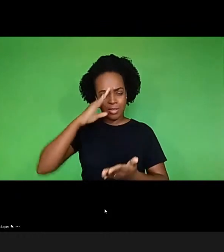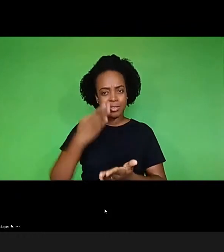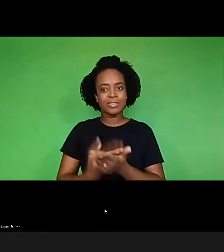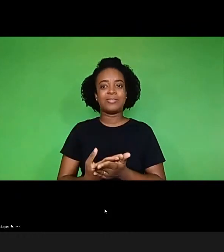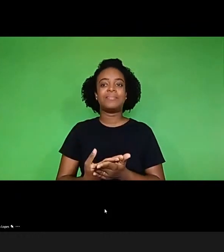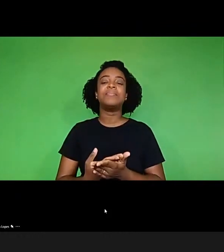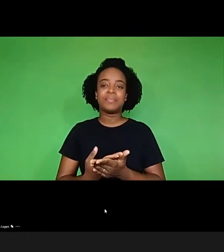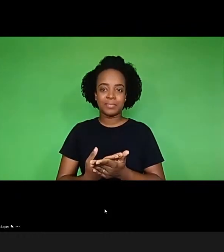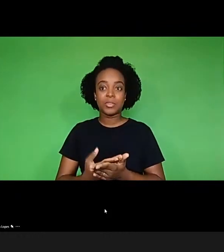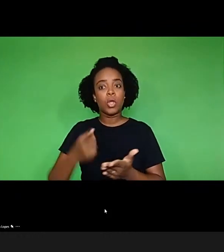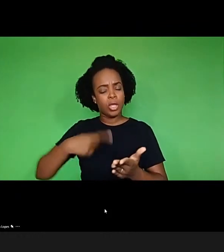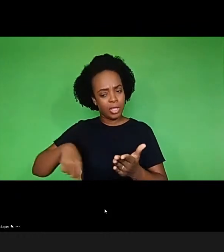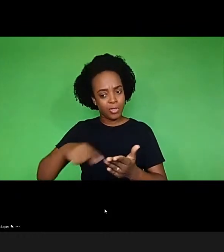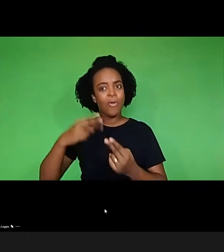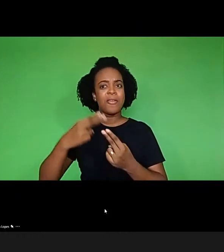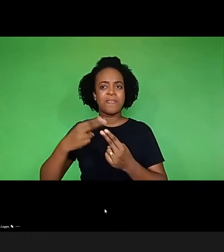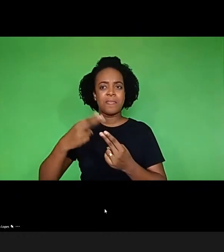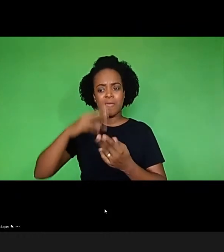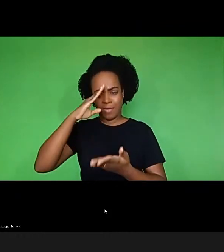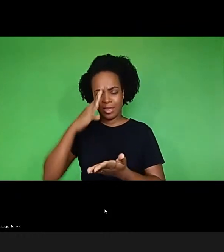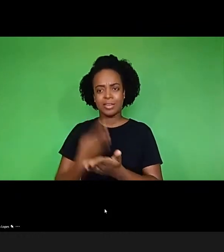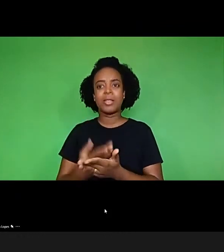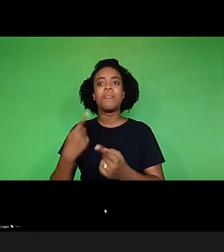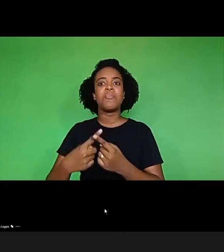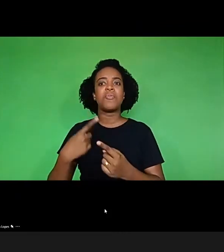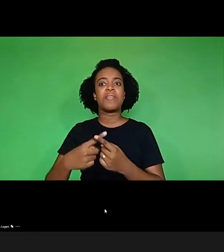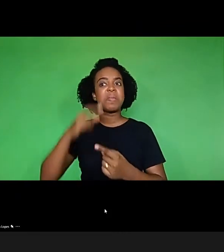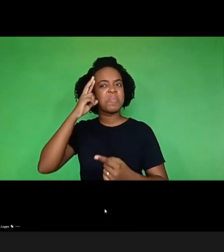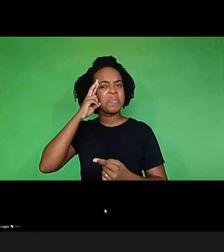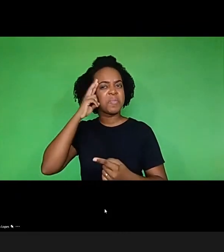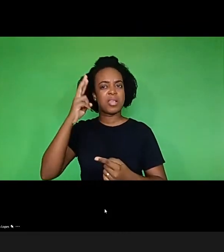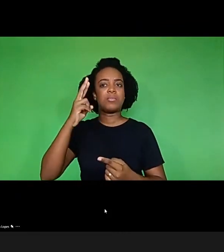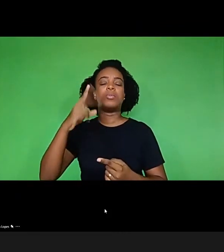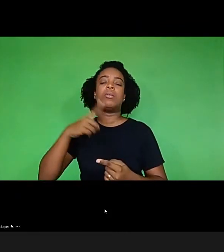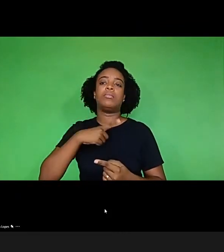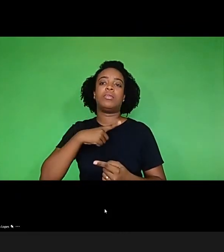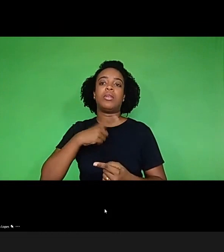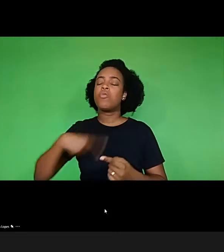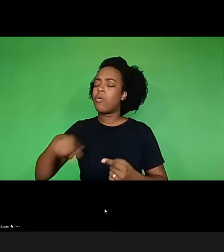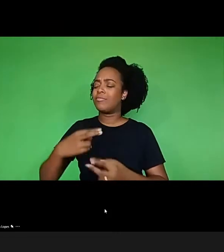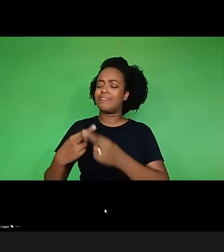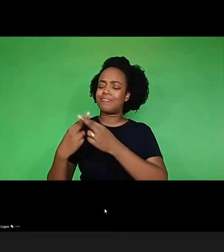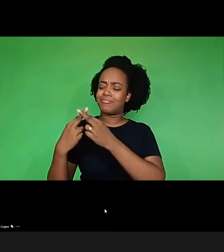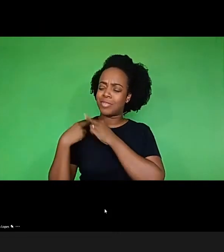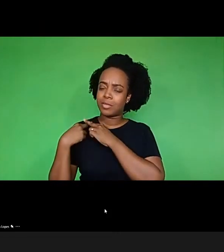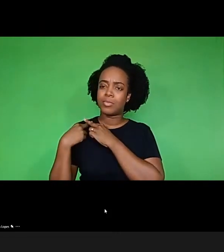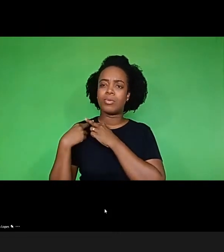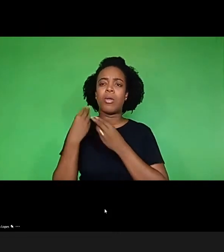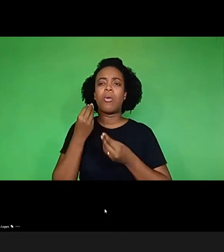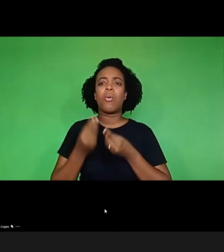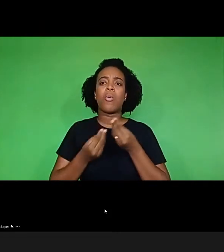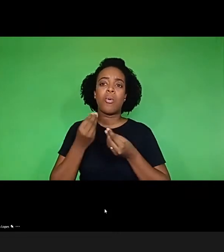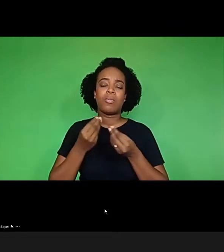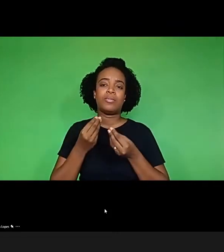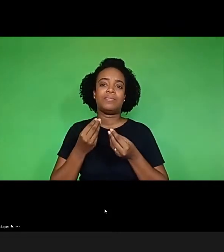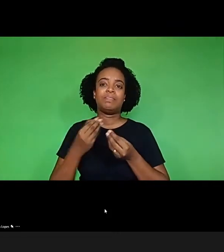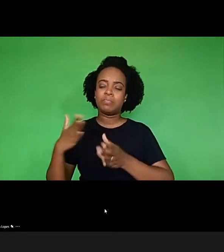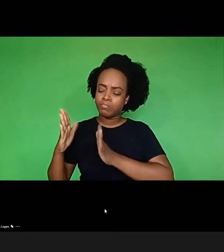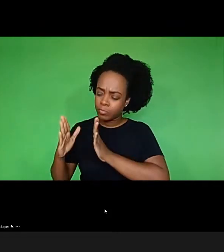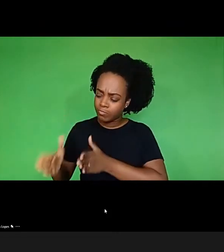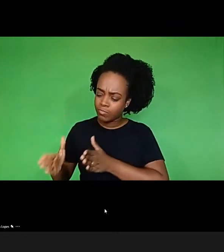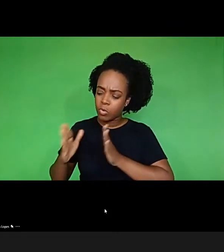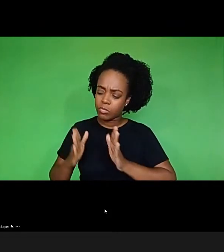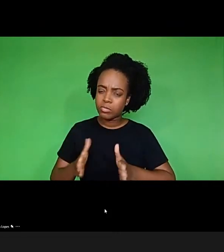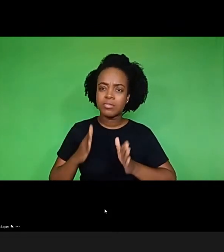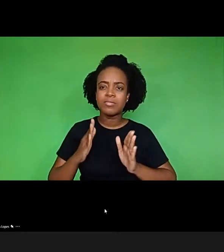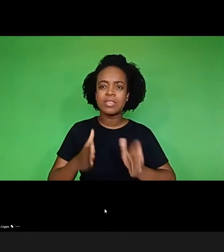muita responsabilidade. Olha a altura que a gente conseguiu chegar para poder iniciar um processo sério e